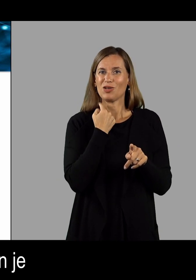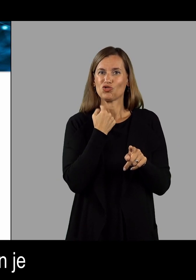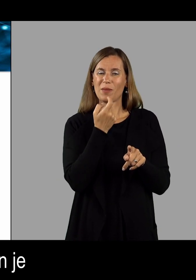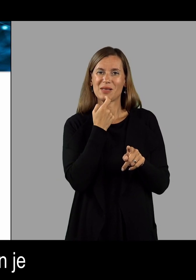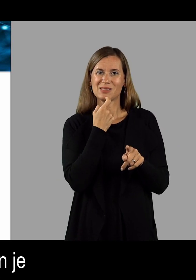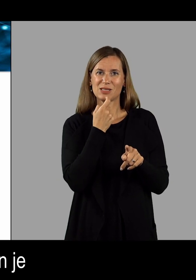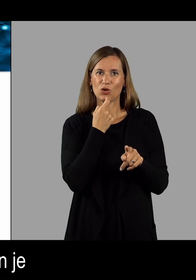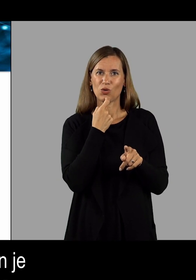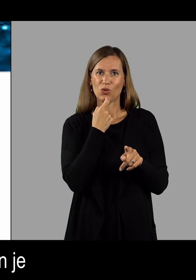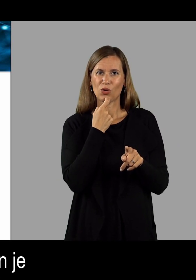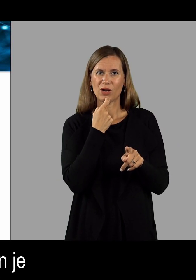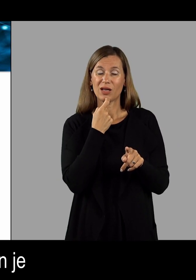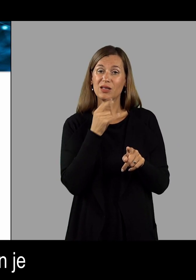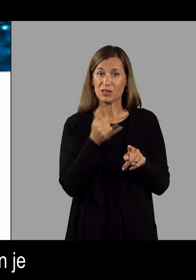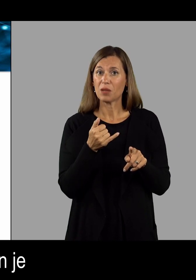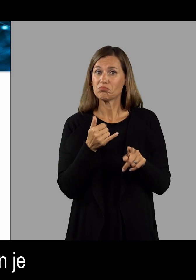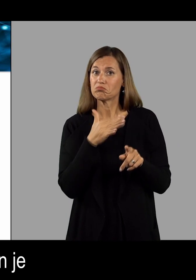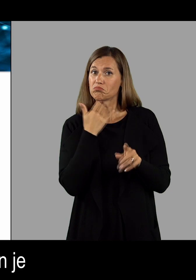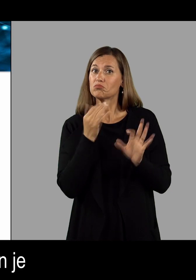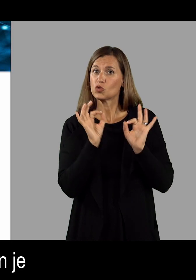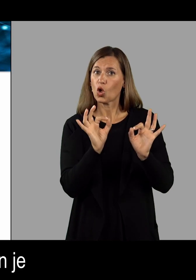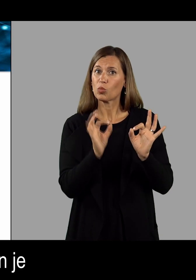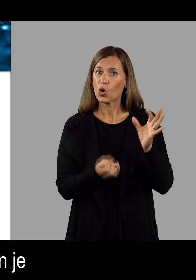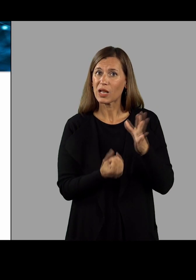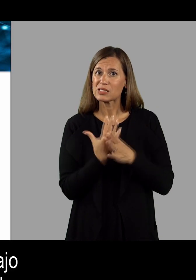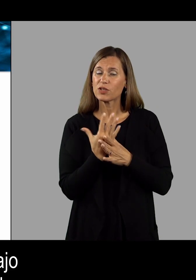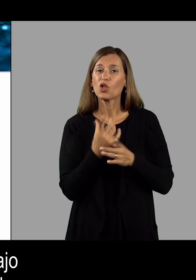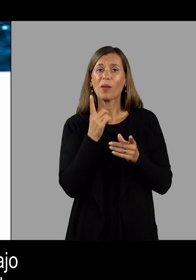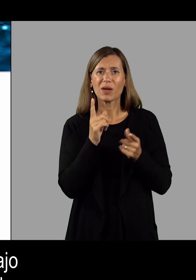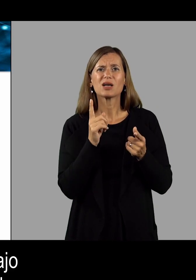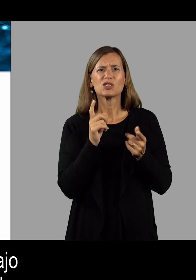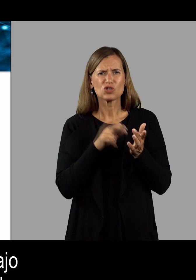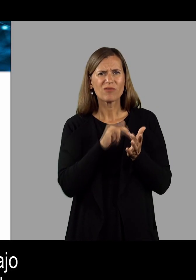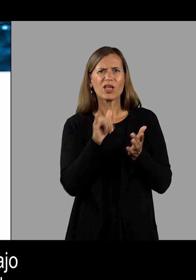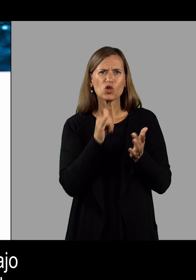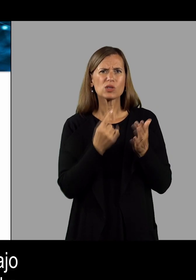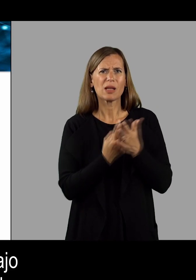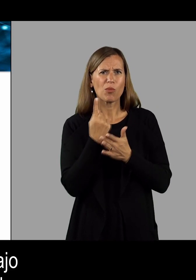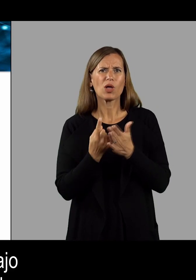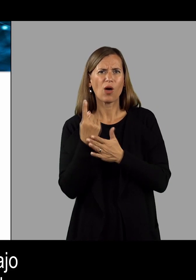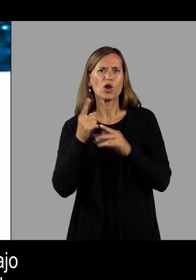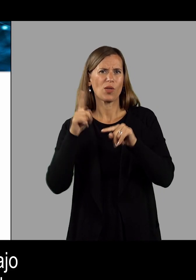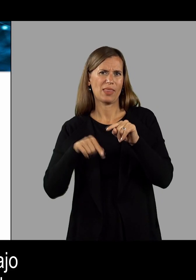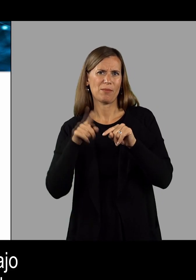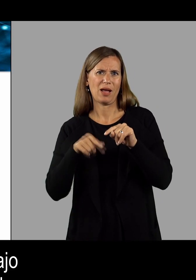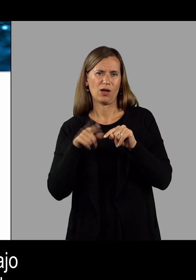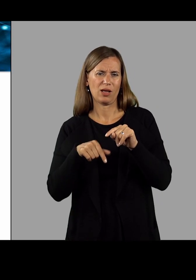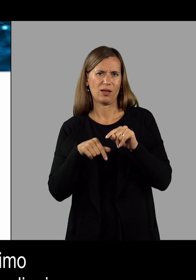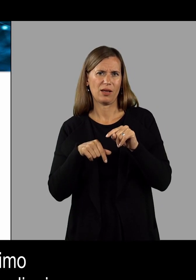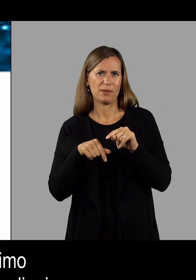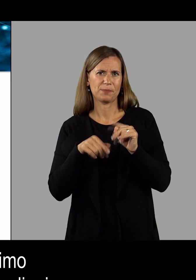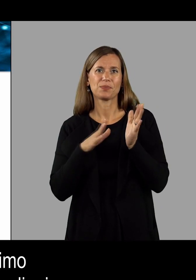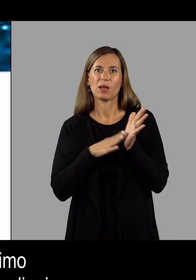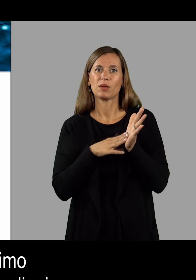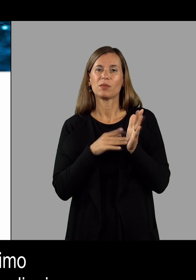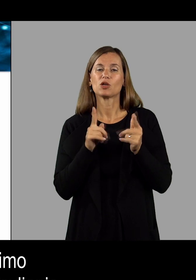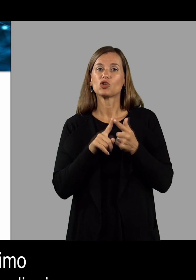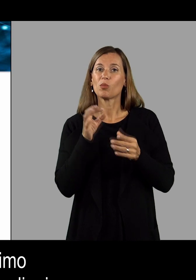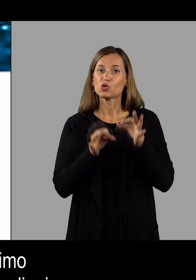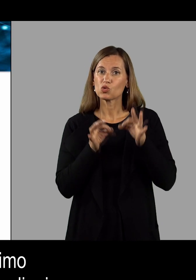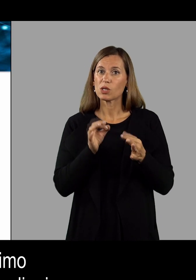zapestja. V zadnjem času pa se pojavlja strojno podnaslavljanje. Vsi verjetno poznamo avtomatsko podnaslavljanje